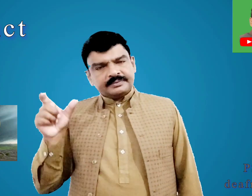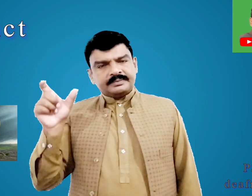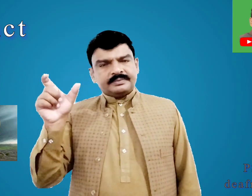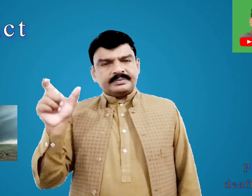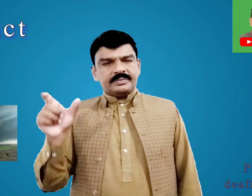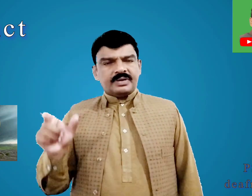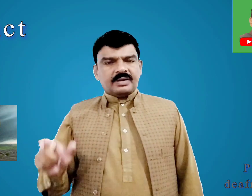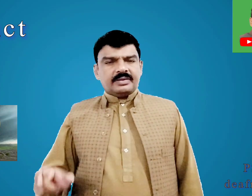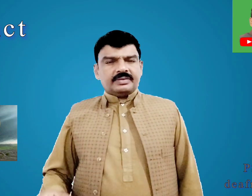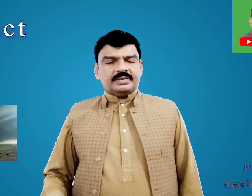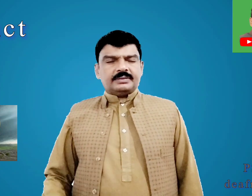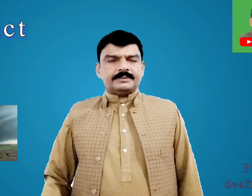मरने